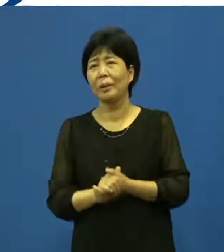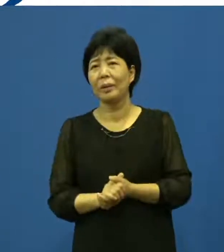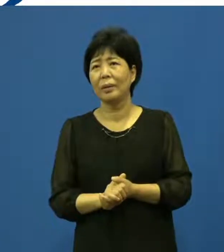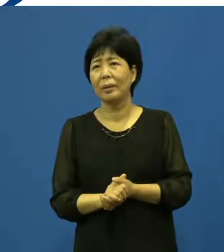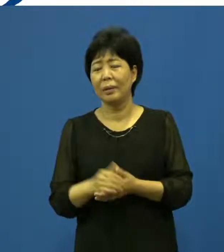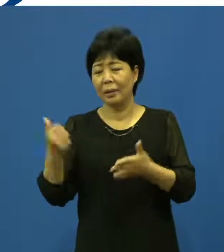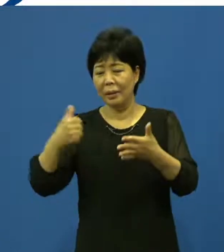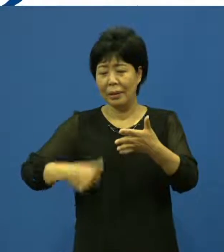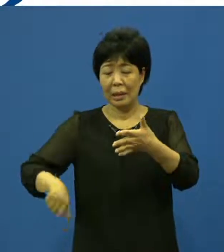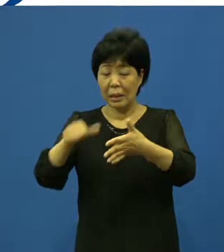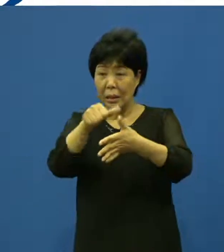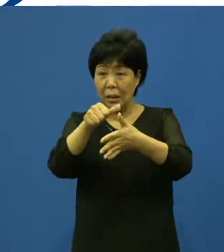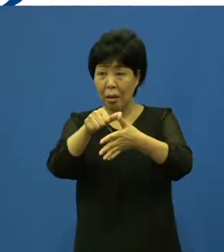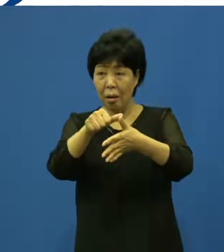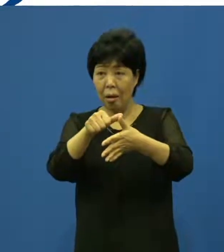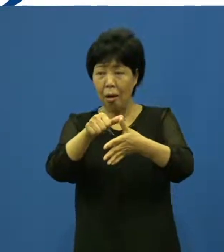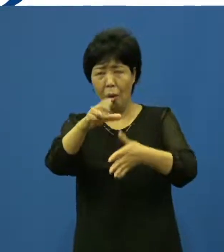반듯합니다.